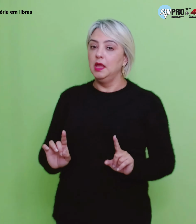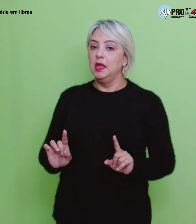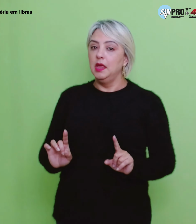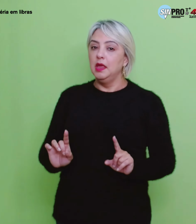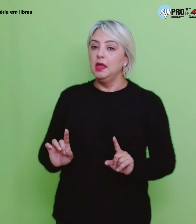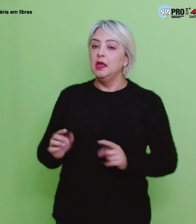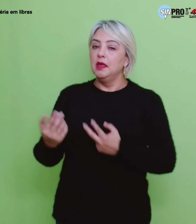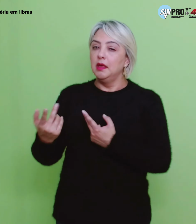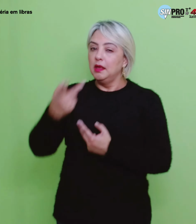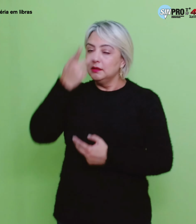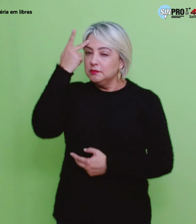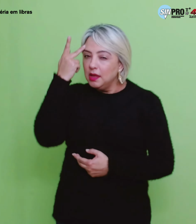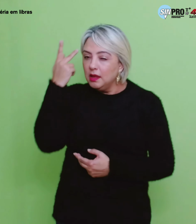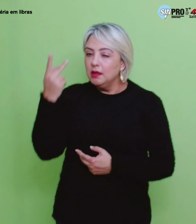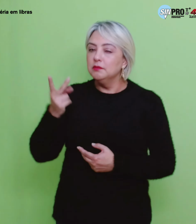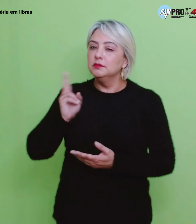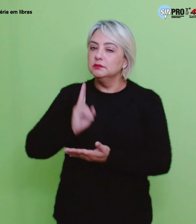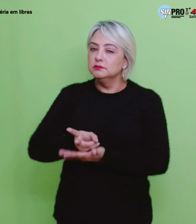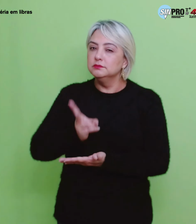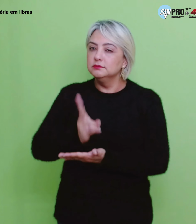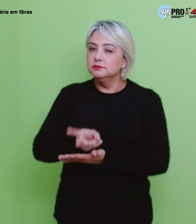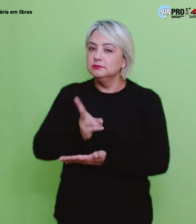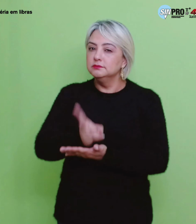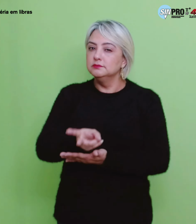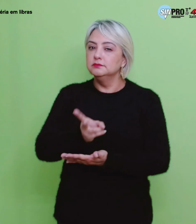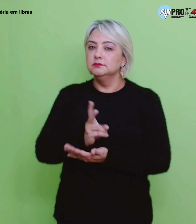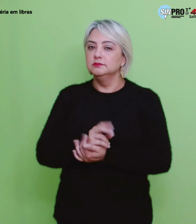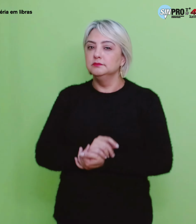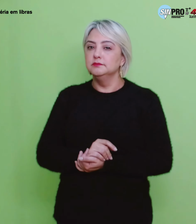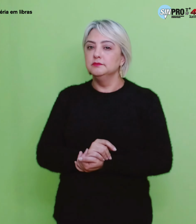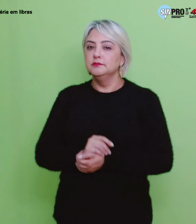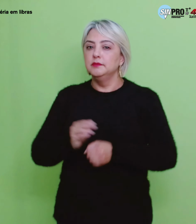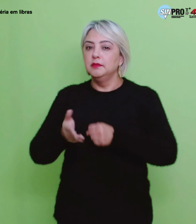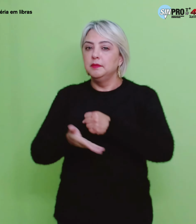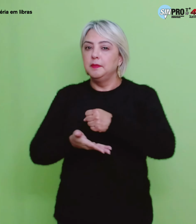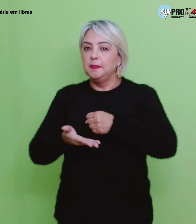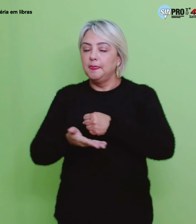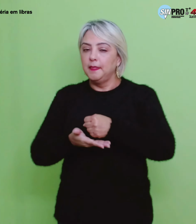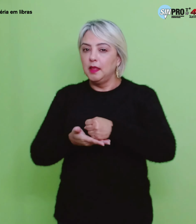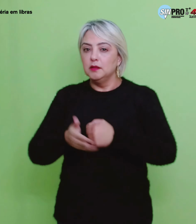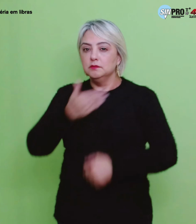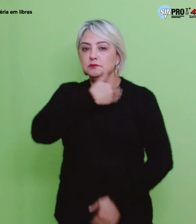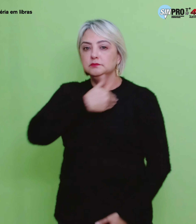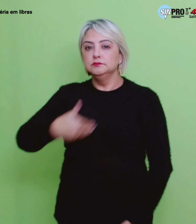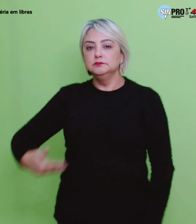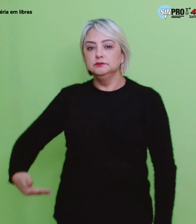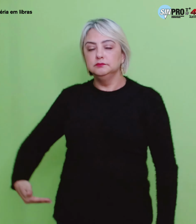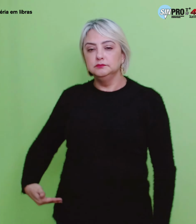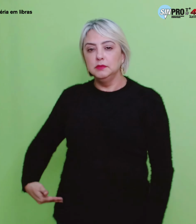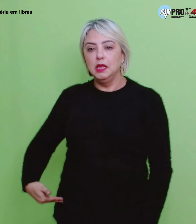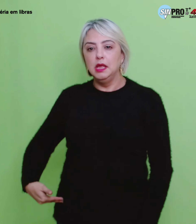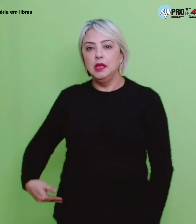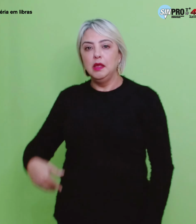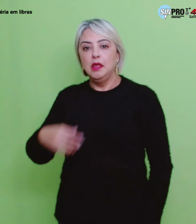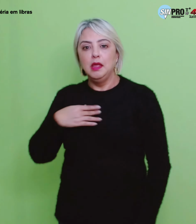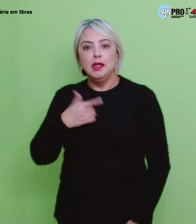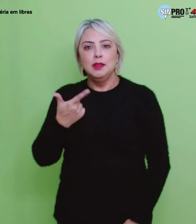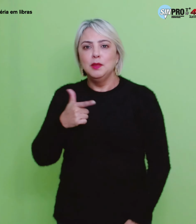Aliás, são os mesmos também que continuam sendo base de um governo que se